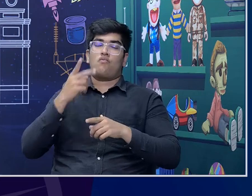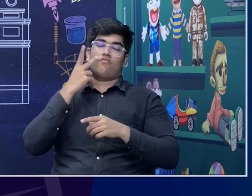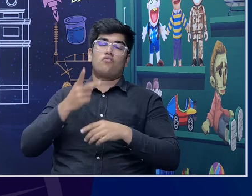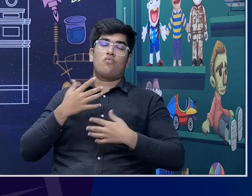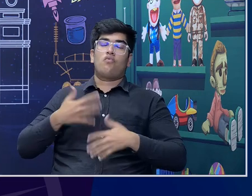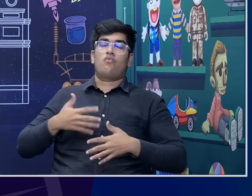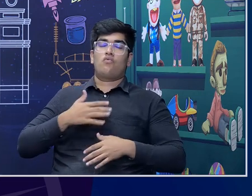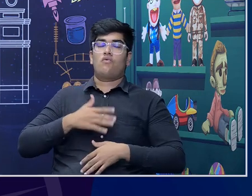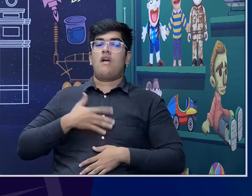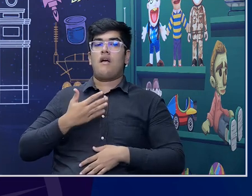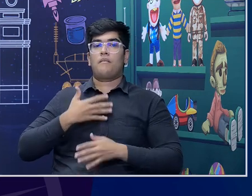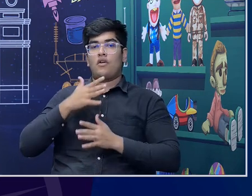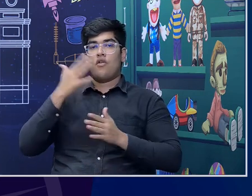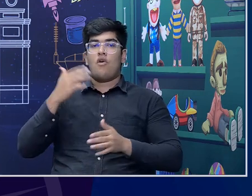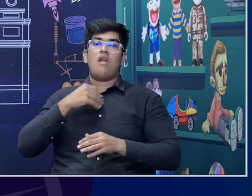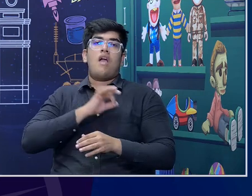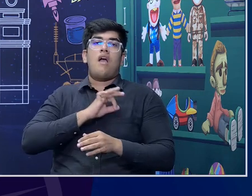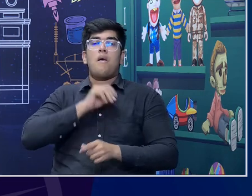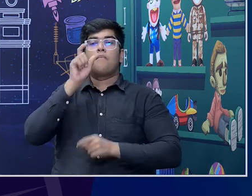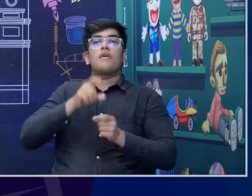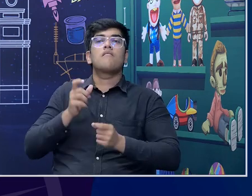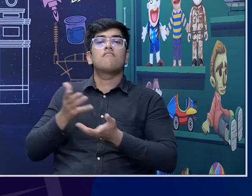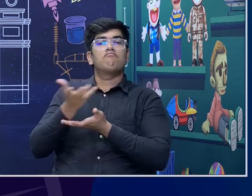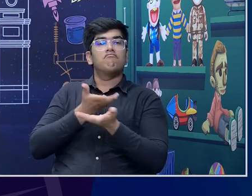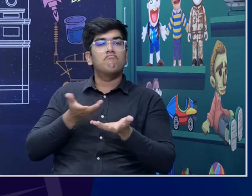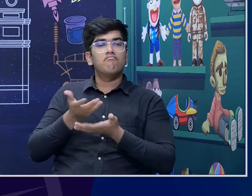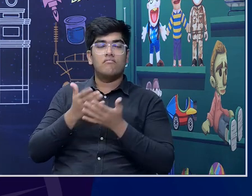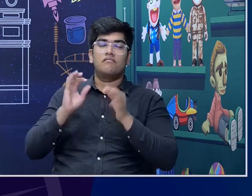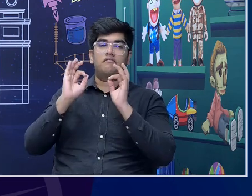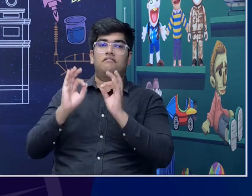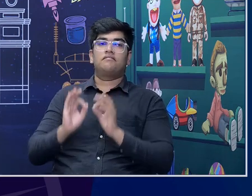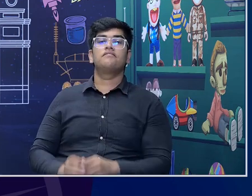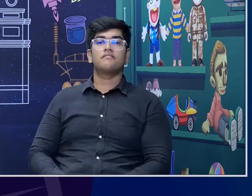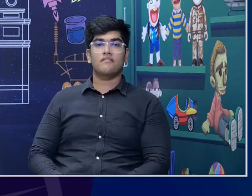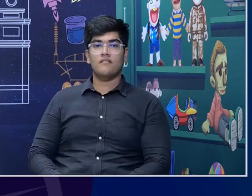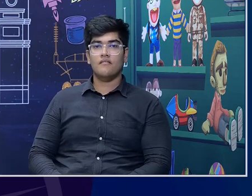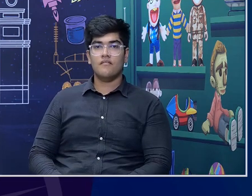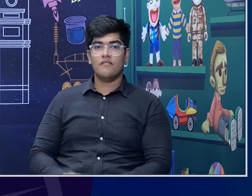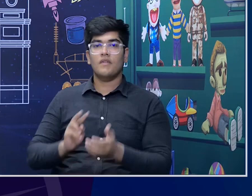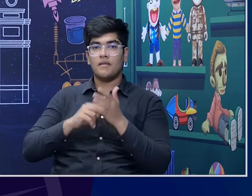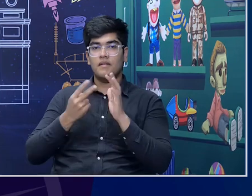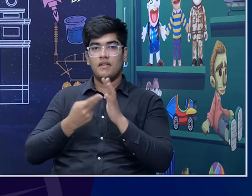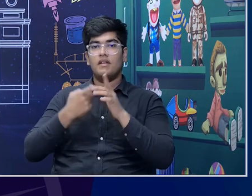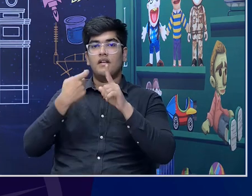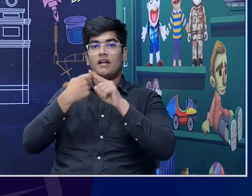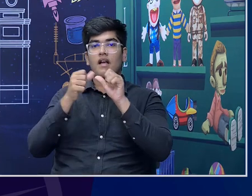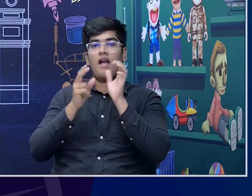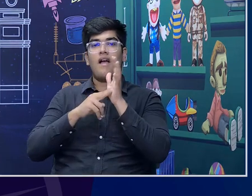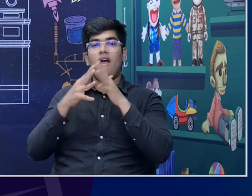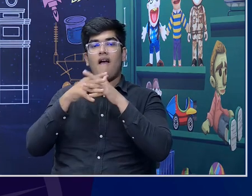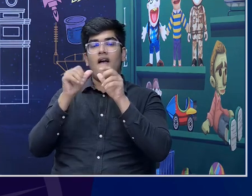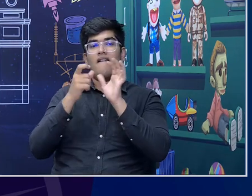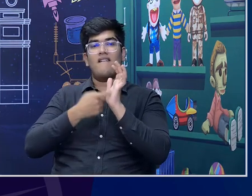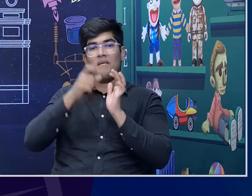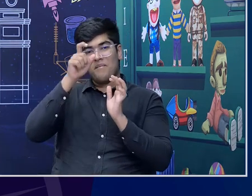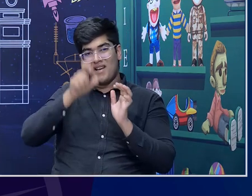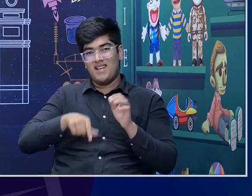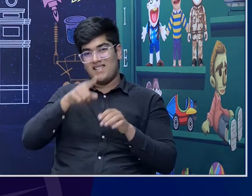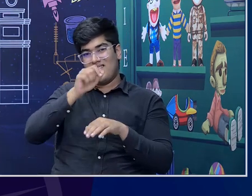अपनी ये नौकरी बहुत मज़ेदार लगती है, जी, तो मतलब कवर सिंग जी को बहुत मज़ेदार लगती थी अपनी नौकरी क्योंकि वो